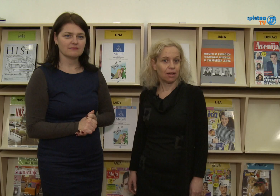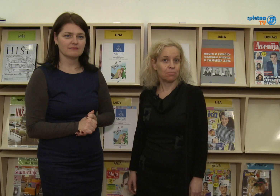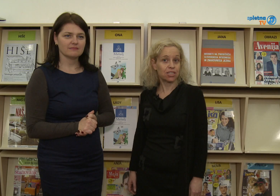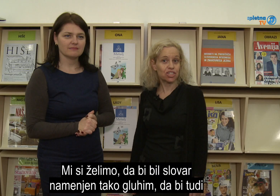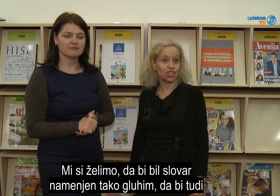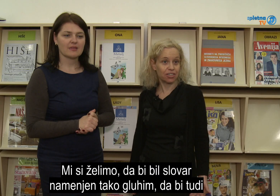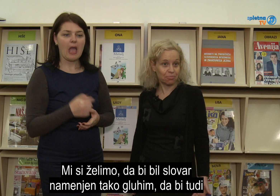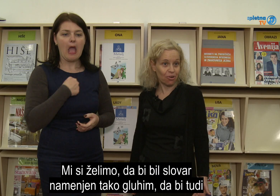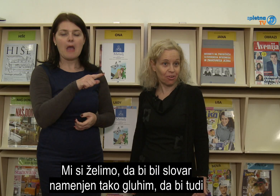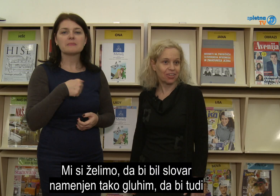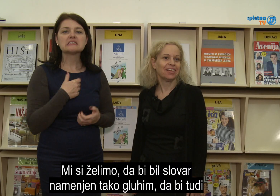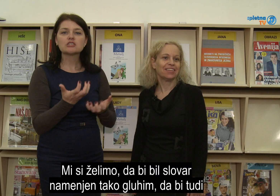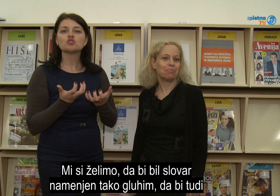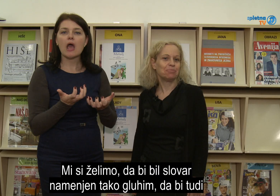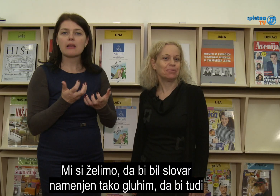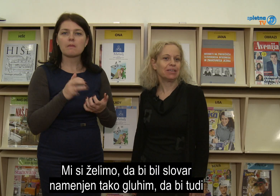Mi si želimo, da bi bil